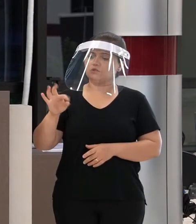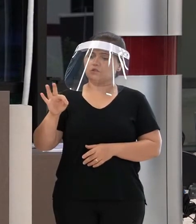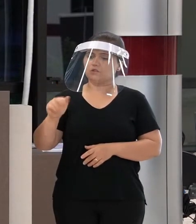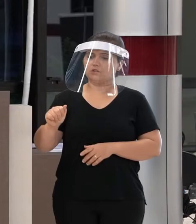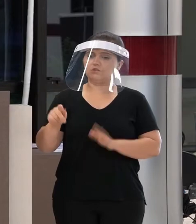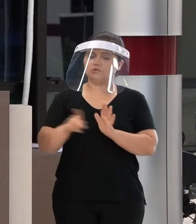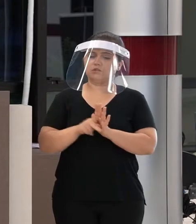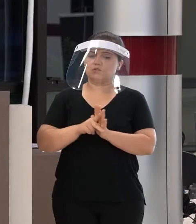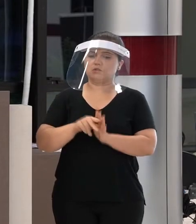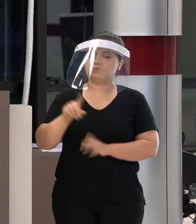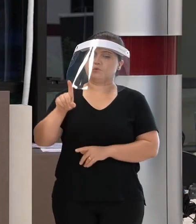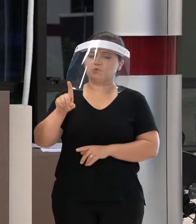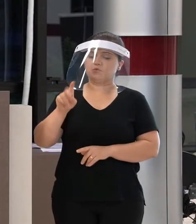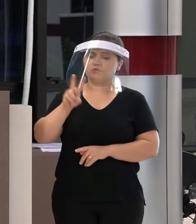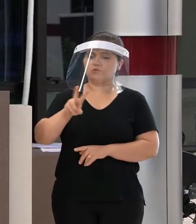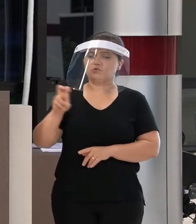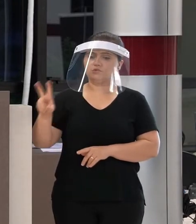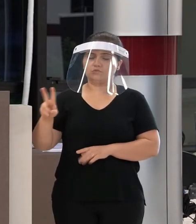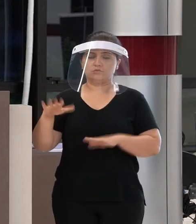já é 22.